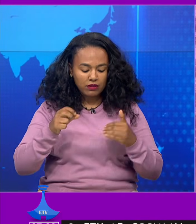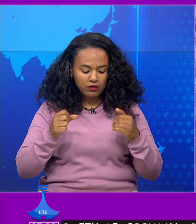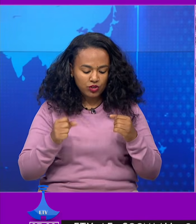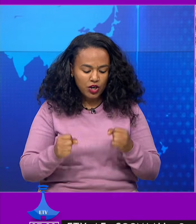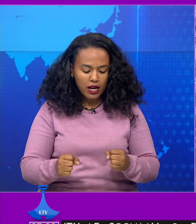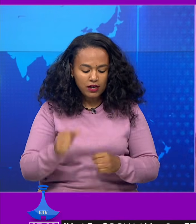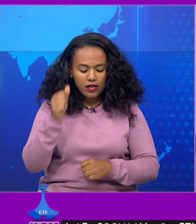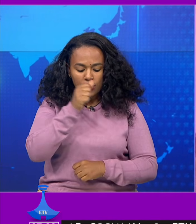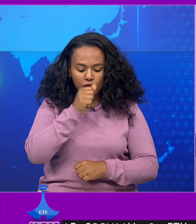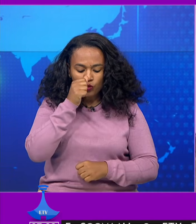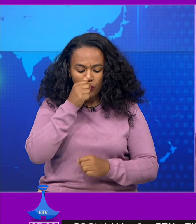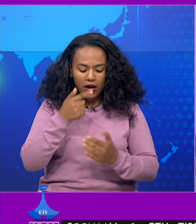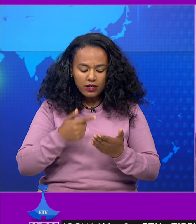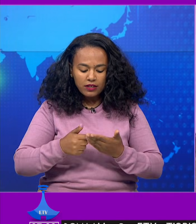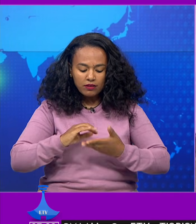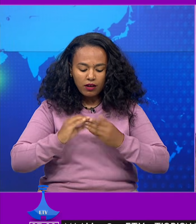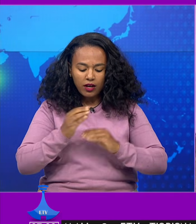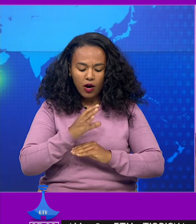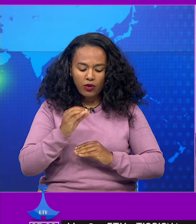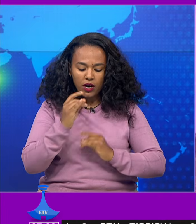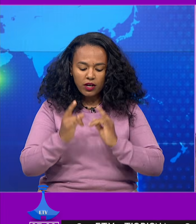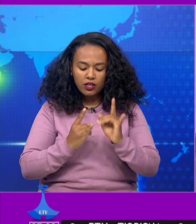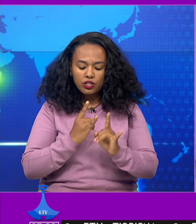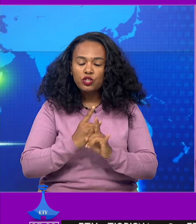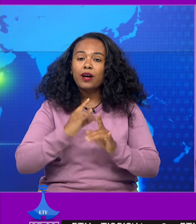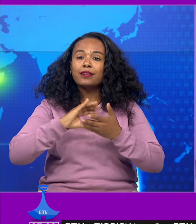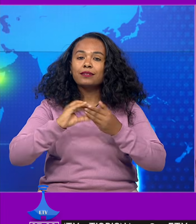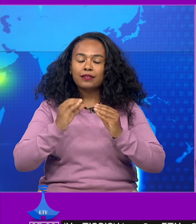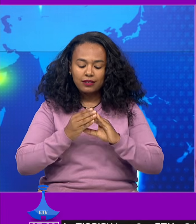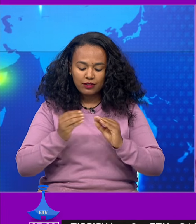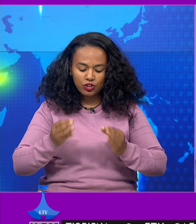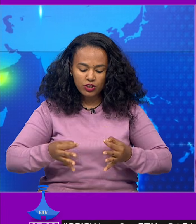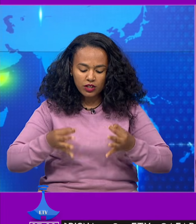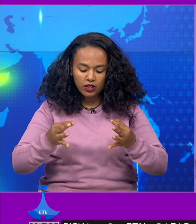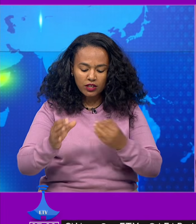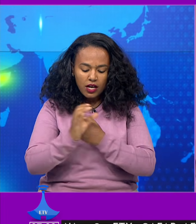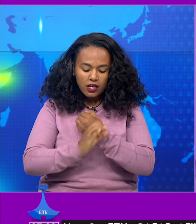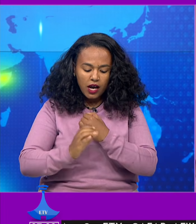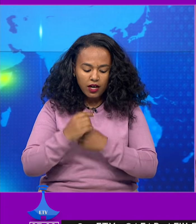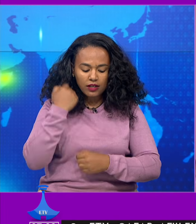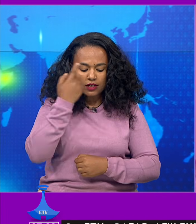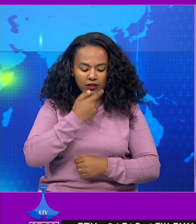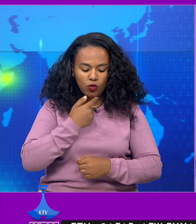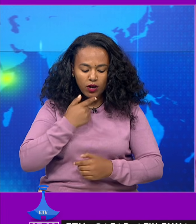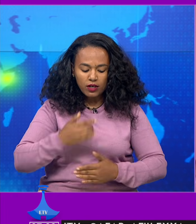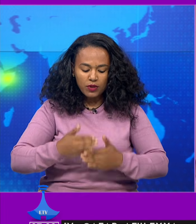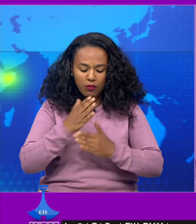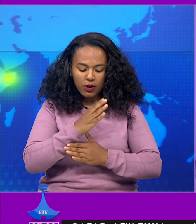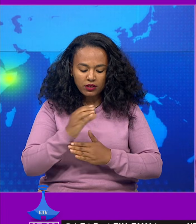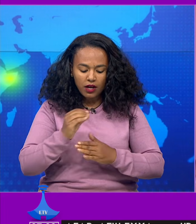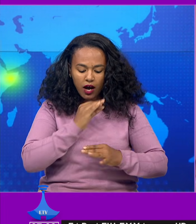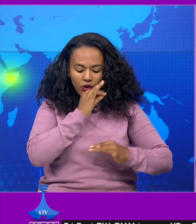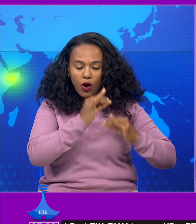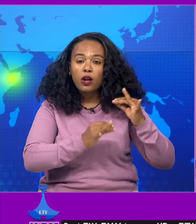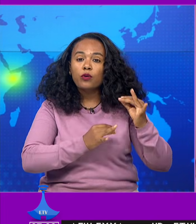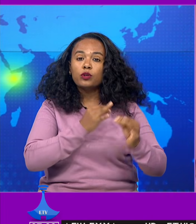ማንሳት ይቻላል። ኢትዮጵያ ይህንን ታሪካዊና የዲጂታል ትርክት ሽግግርን የሀገር ገጽታዋን